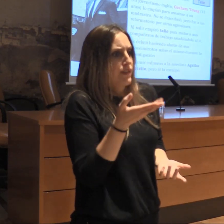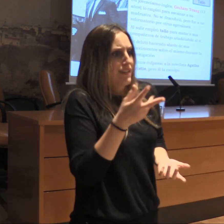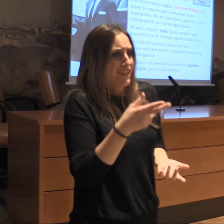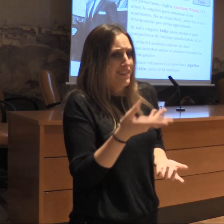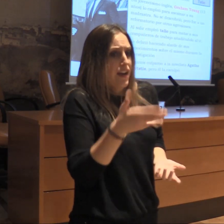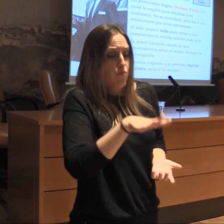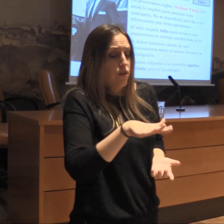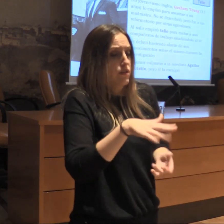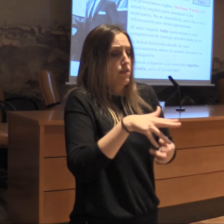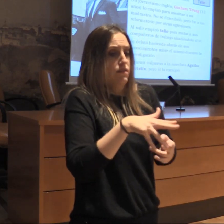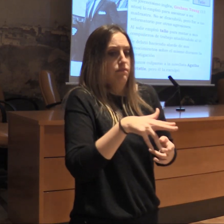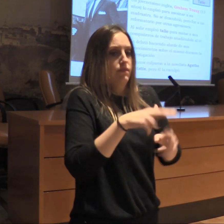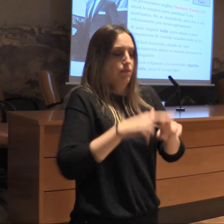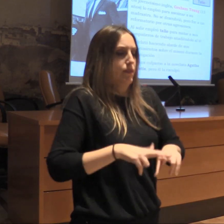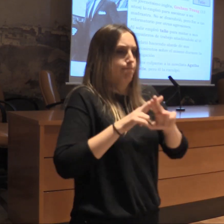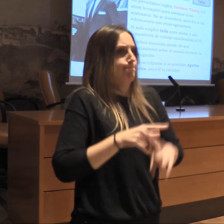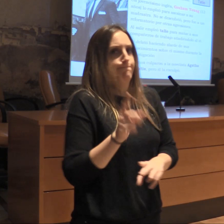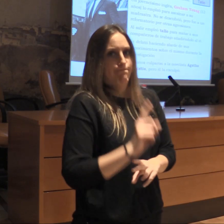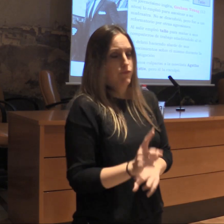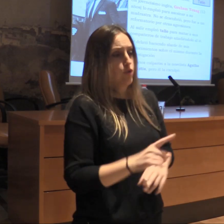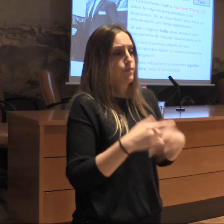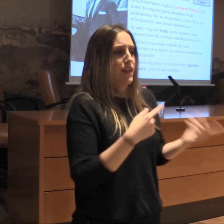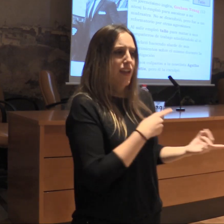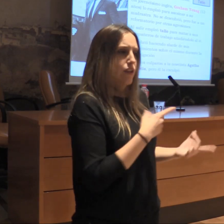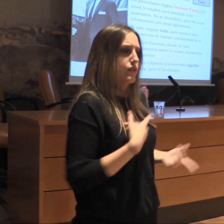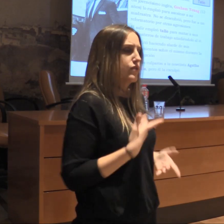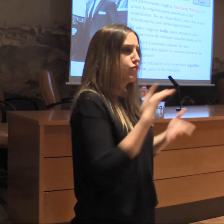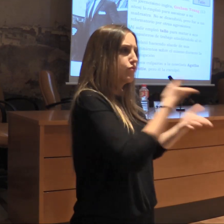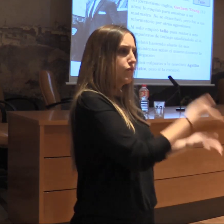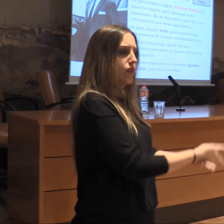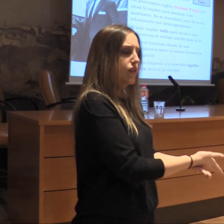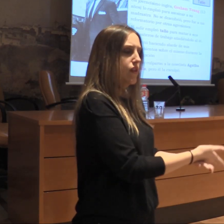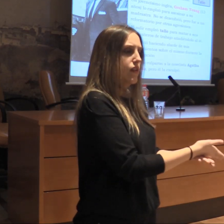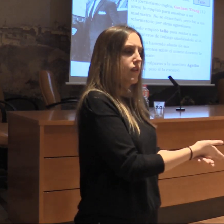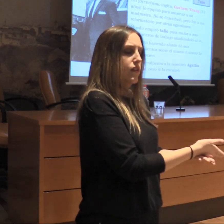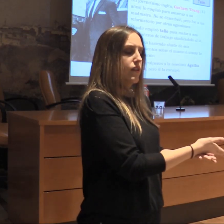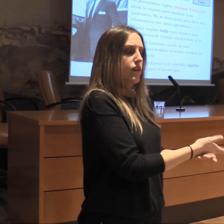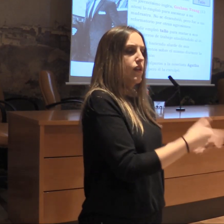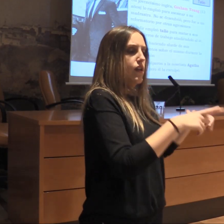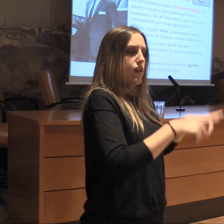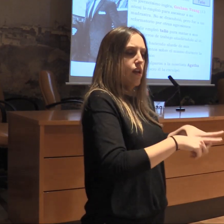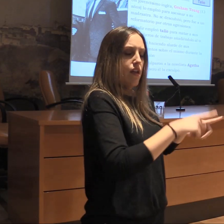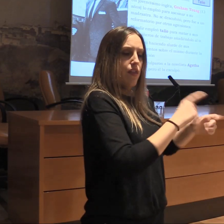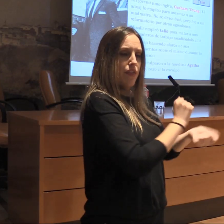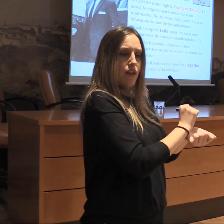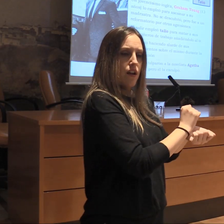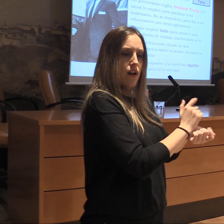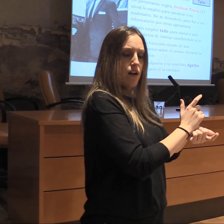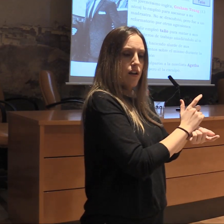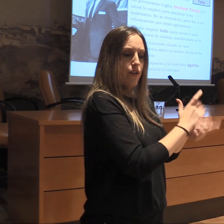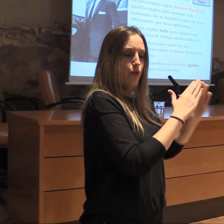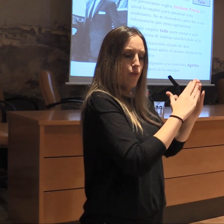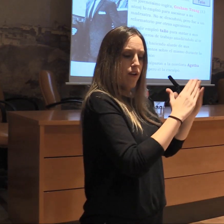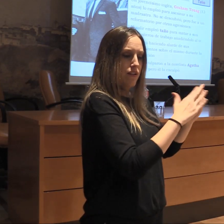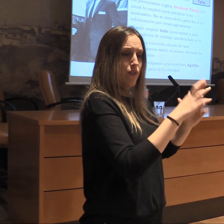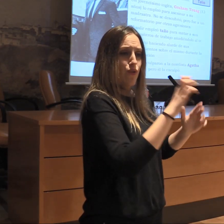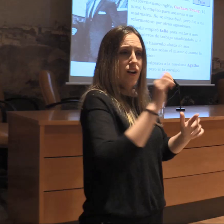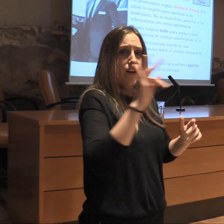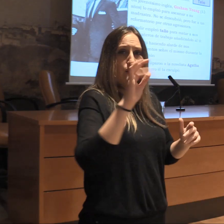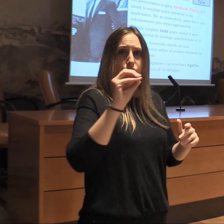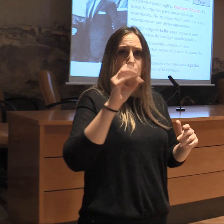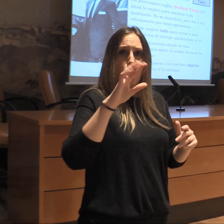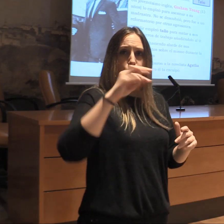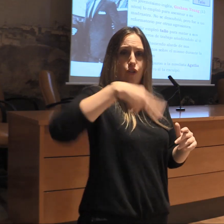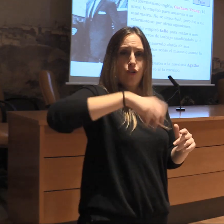identificada entonces. Estuvo en un reformatorio y él prometió que por cada año que pasó en el reformatorio